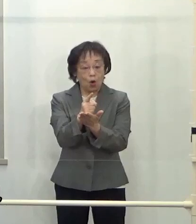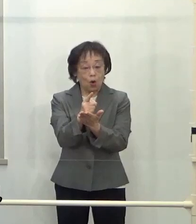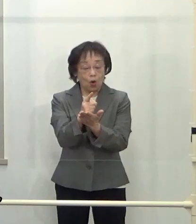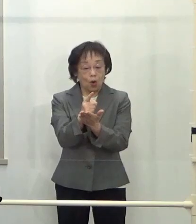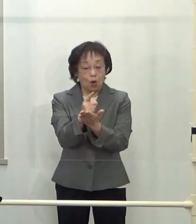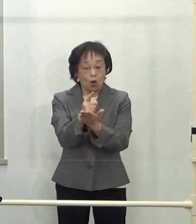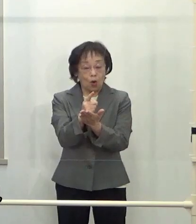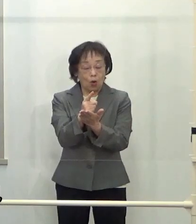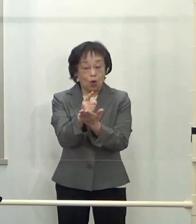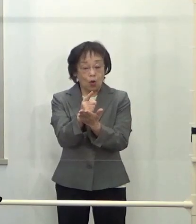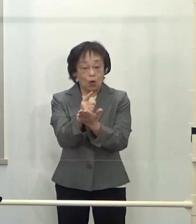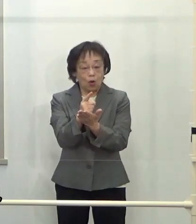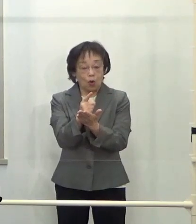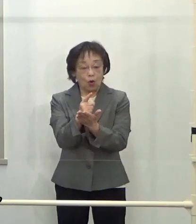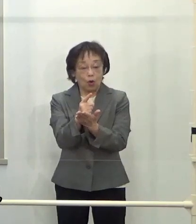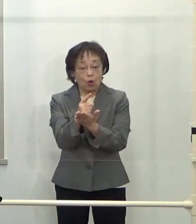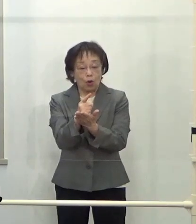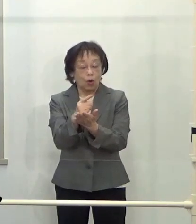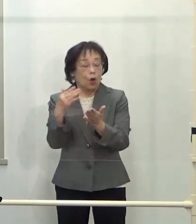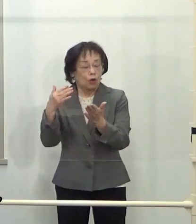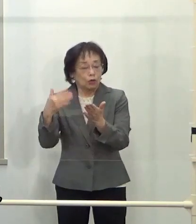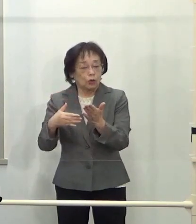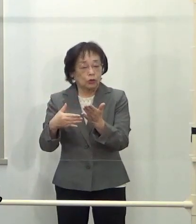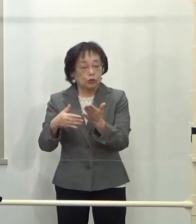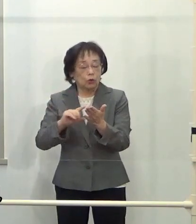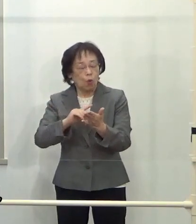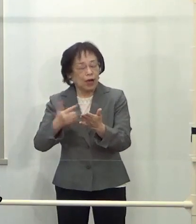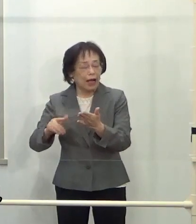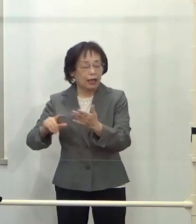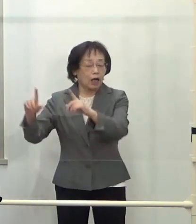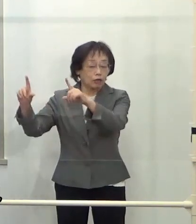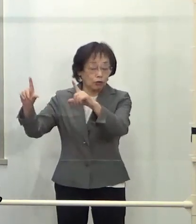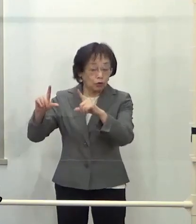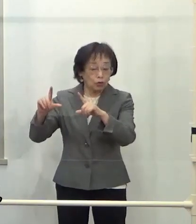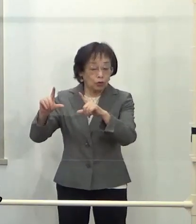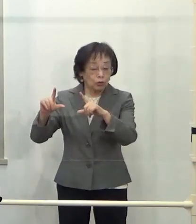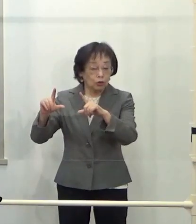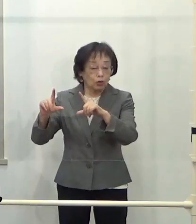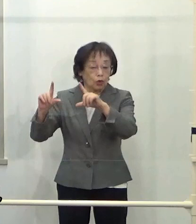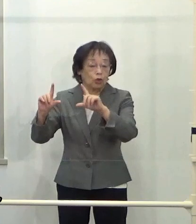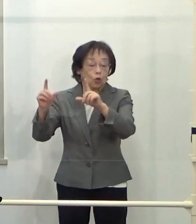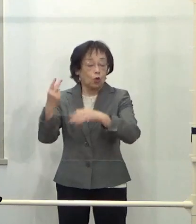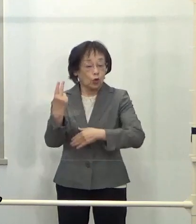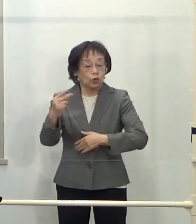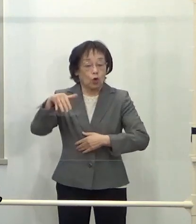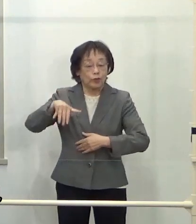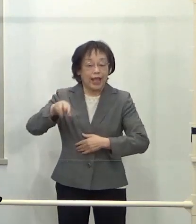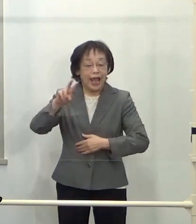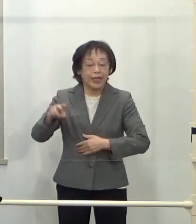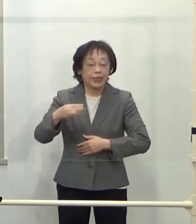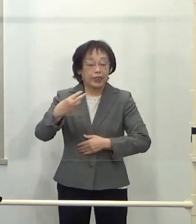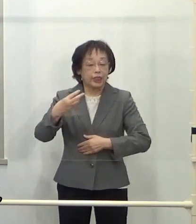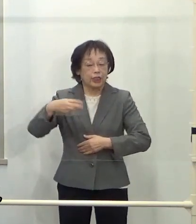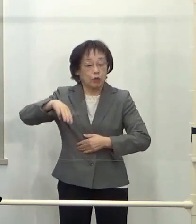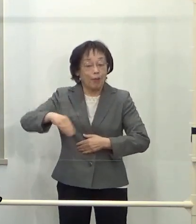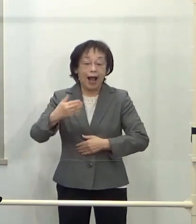途中で補強する通知を出したりですね、また練馬区をはじめとして小分けについてもいろんな